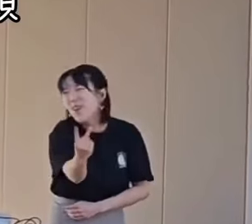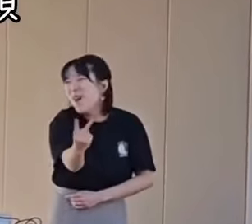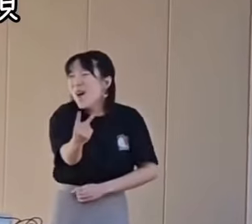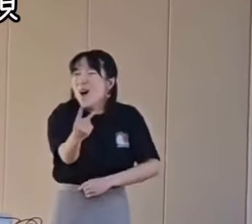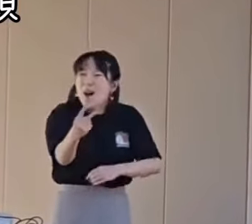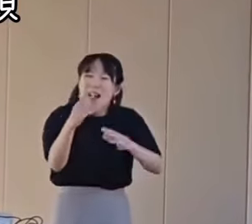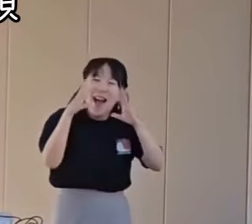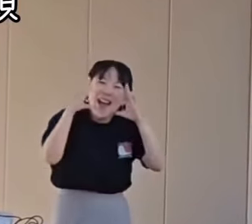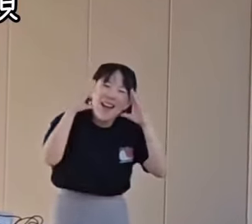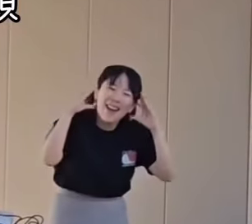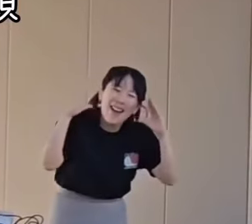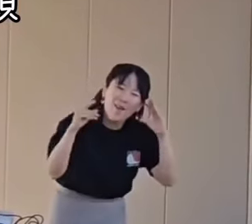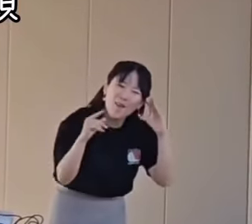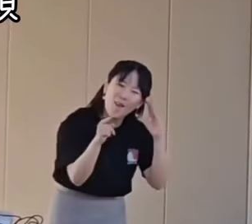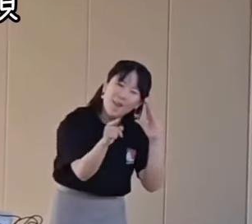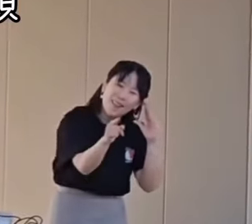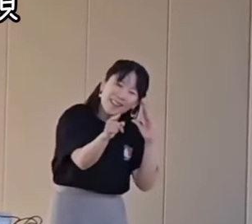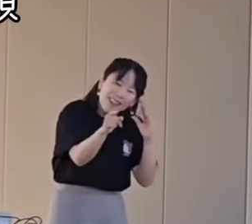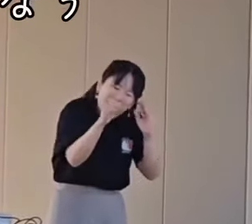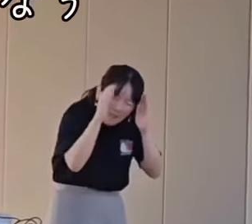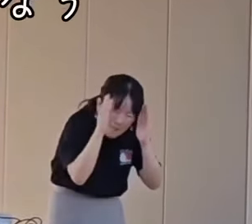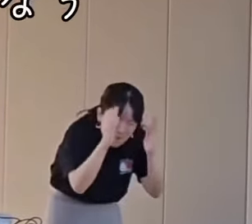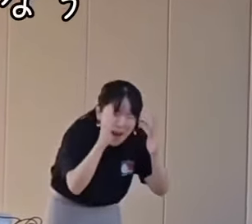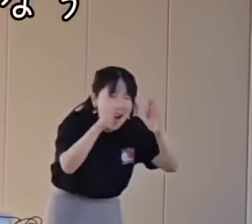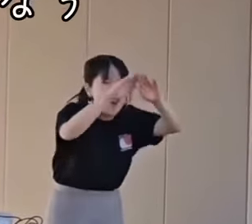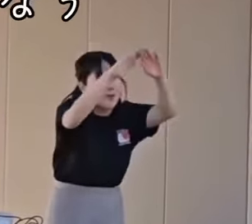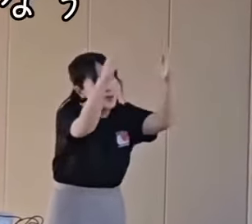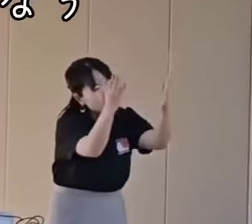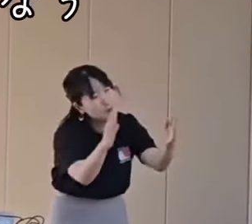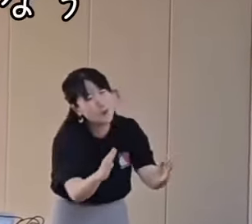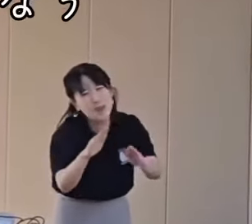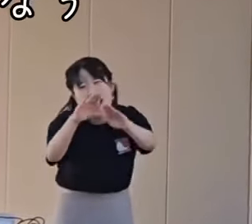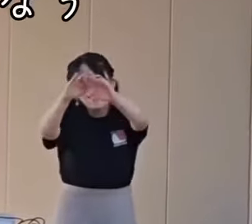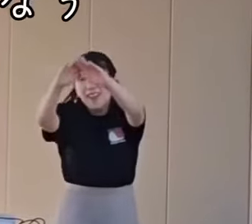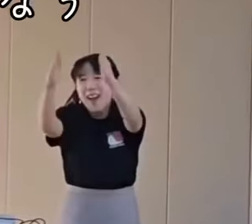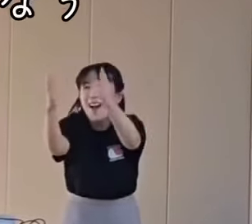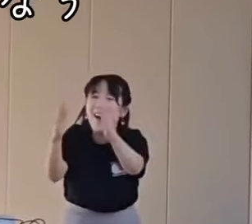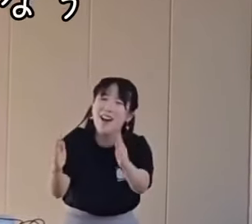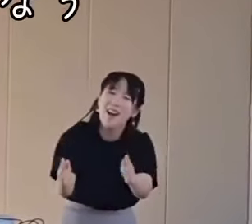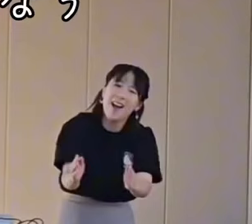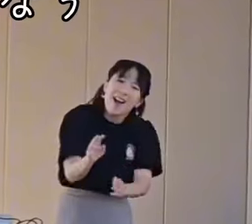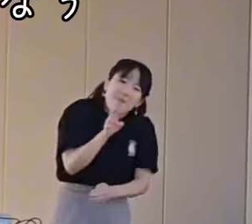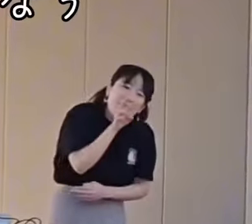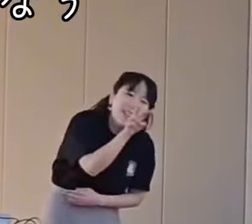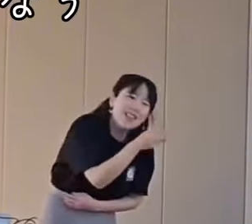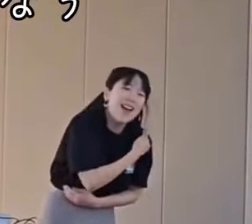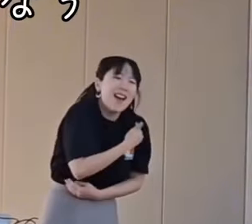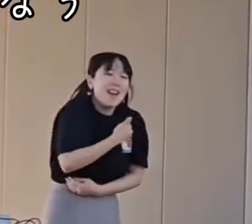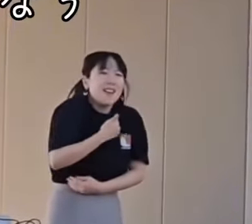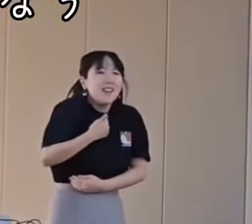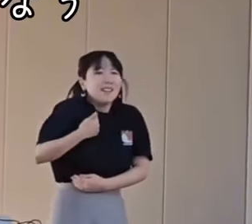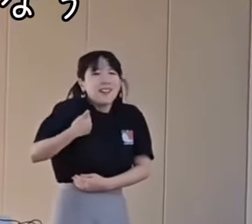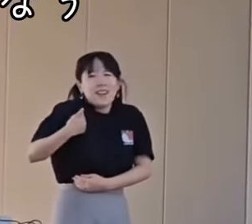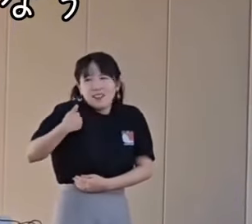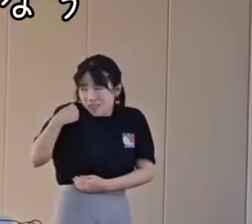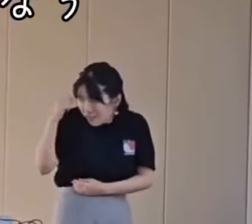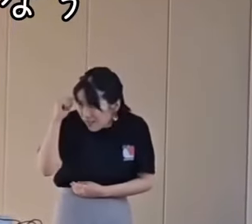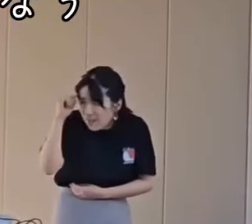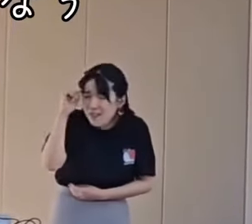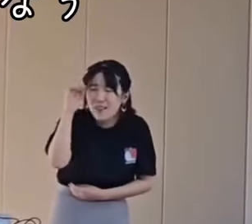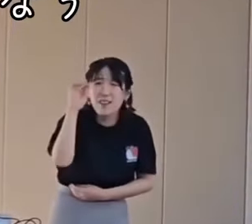の笑顔頑張る姿見られたな